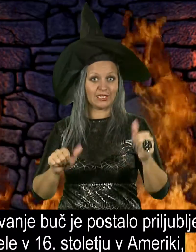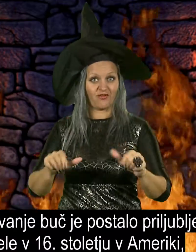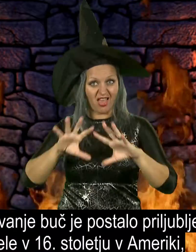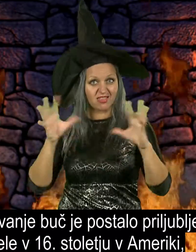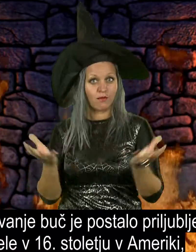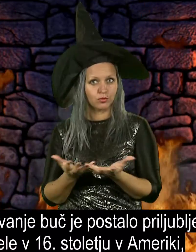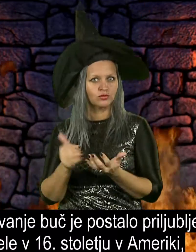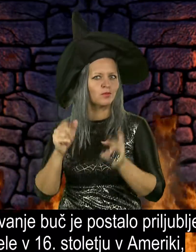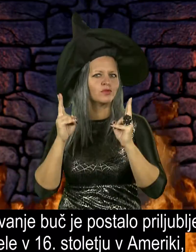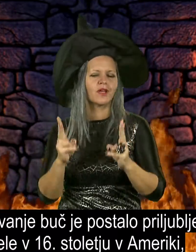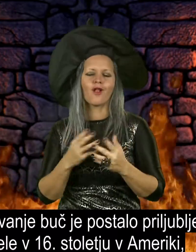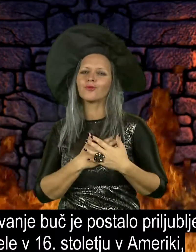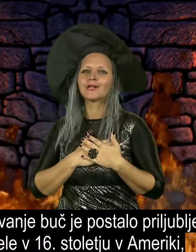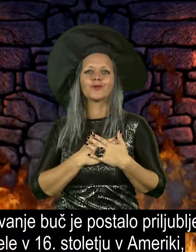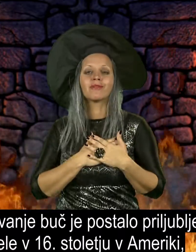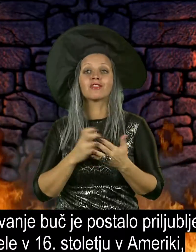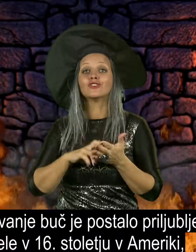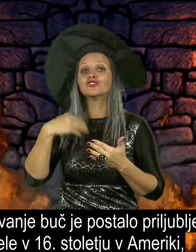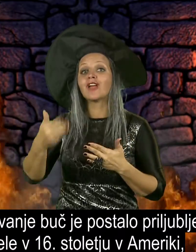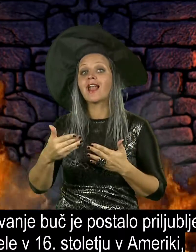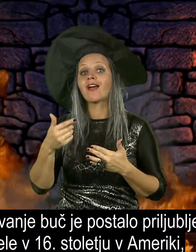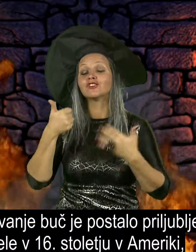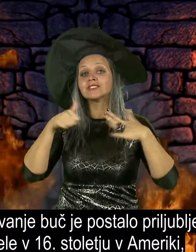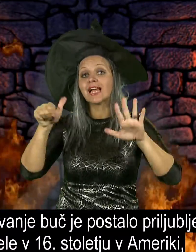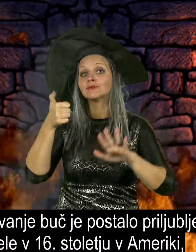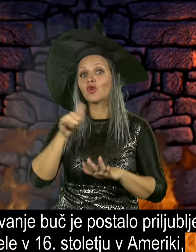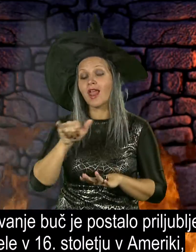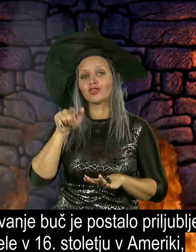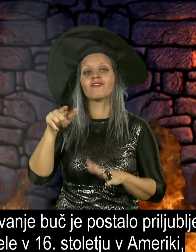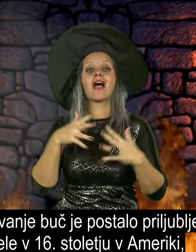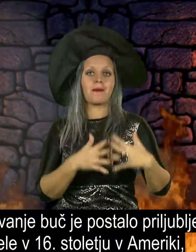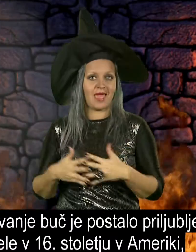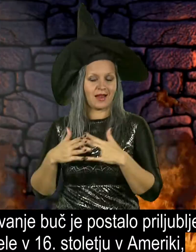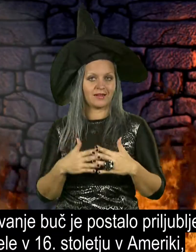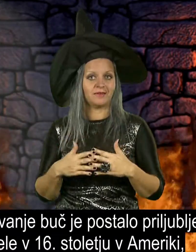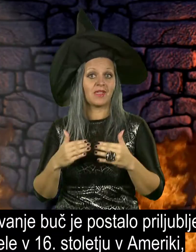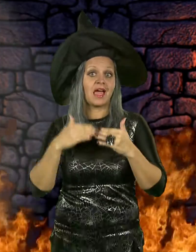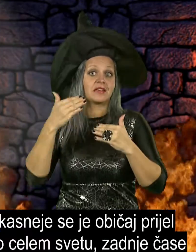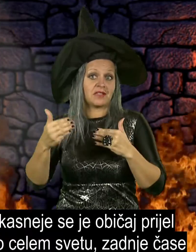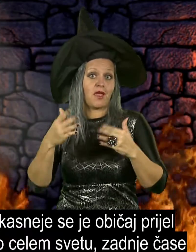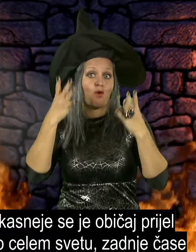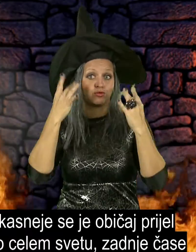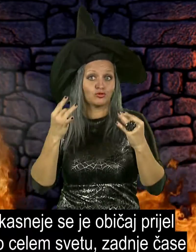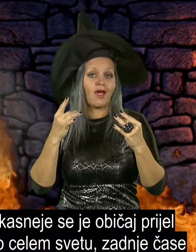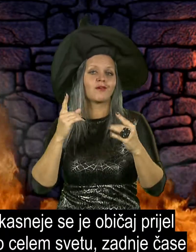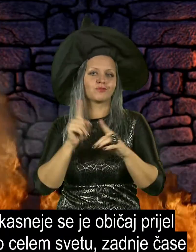Izrezovanje buč je postalo priljubljeno šele v 16. stoletju v Ameriki, kasneje se je običaj prijel po celem